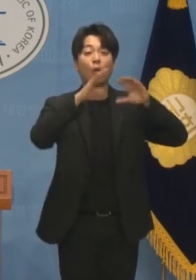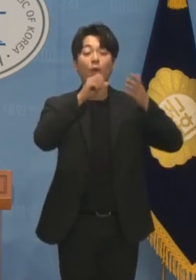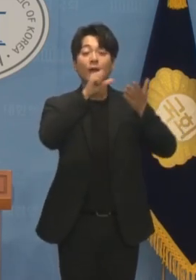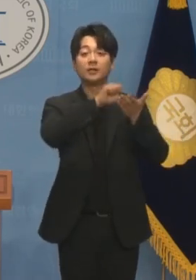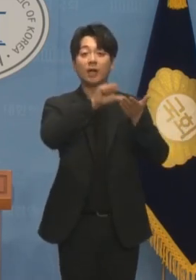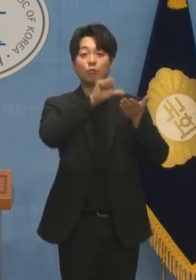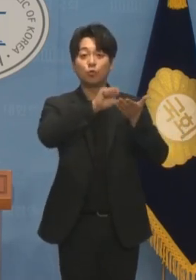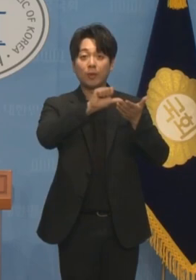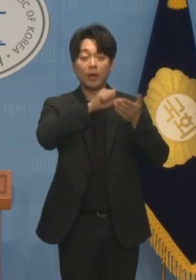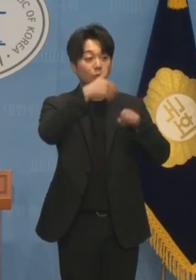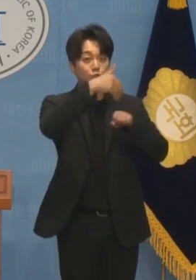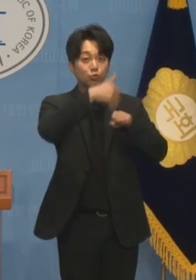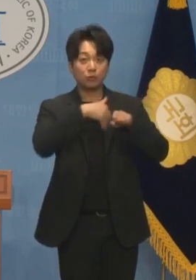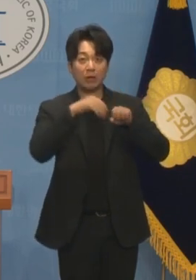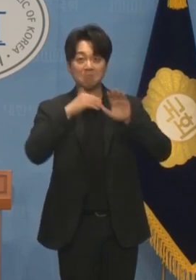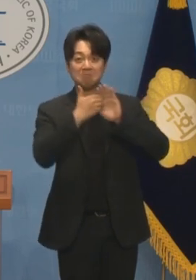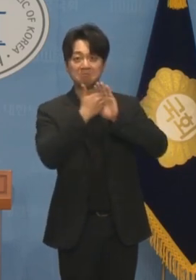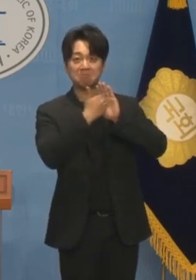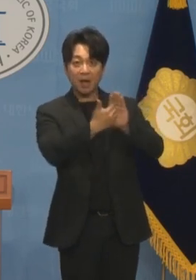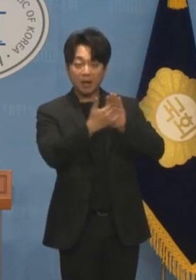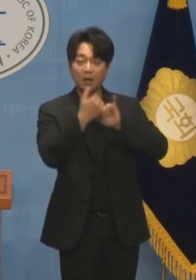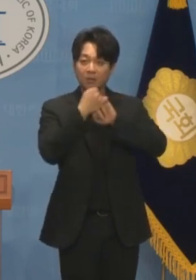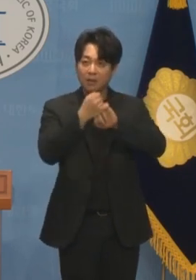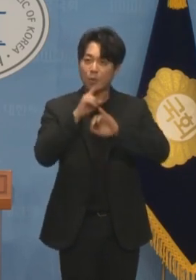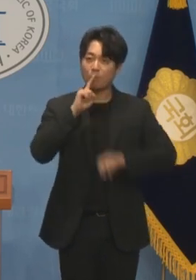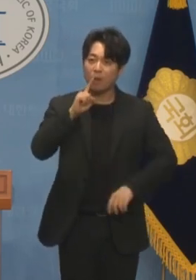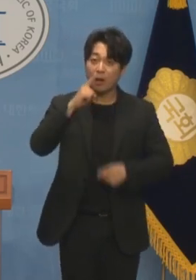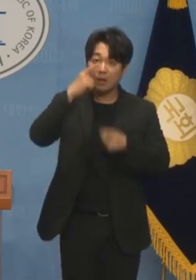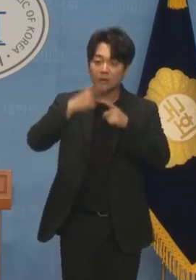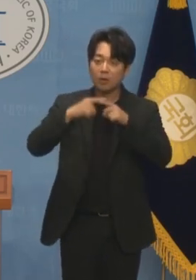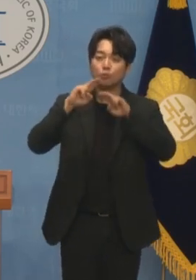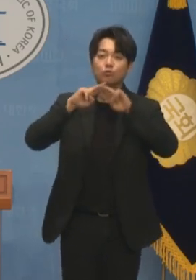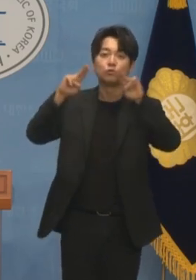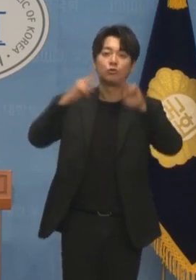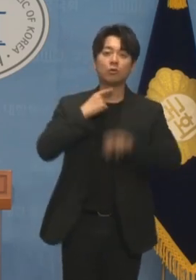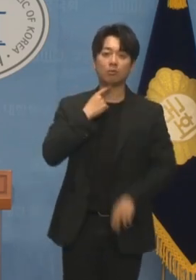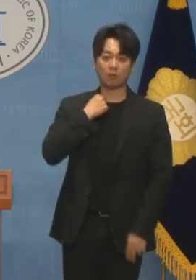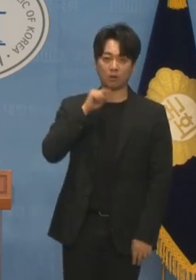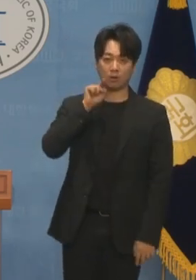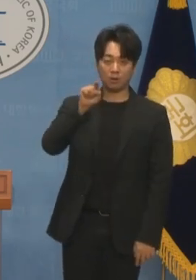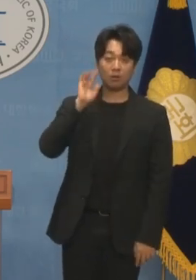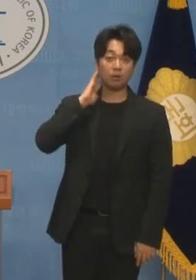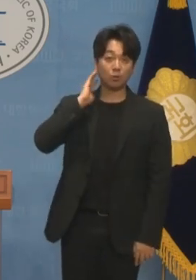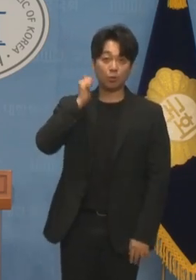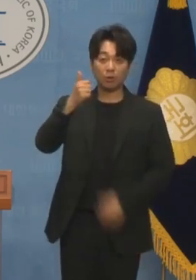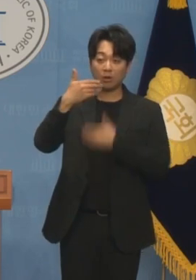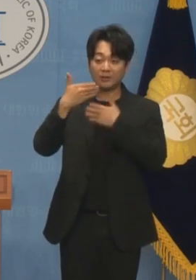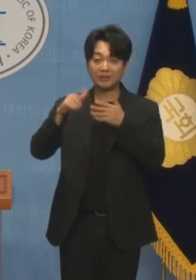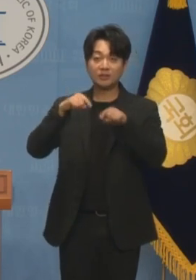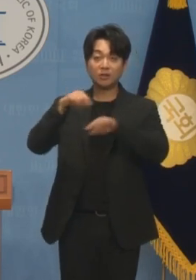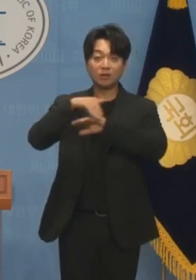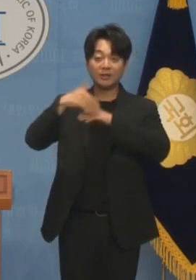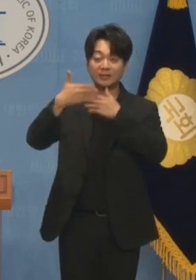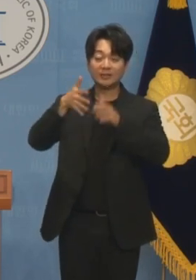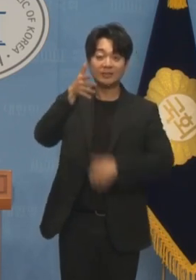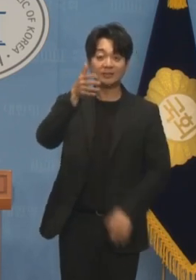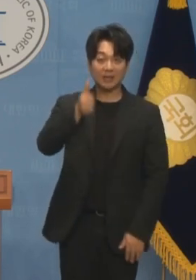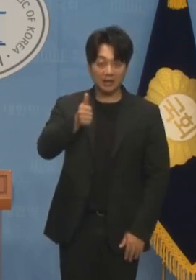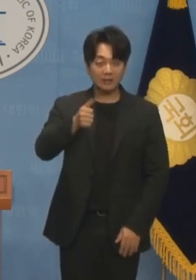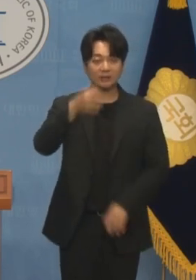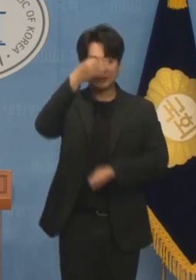맡겠다고 했다가 철회한 것에 대해 성태윤 대통령실 정책 실장이 사과를 했습니다